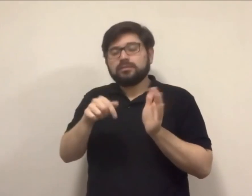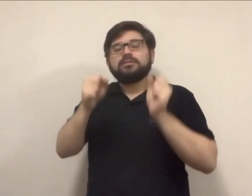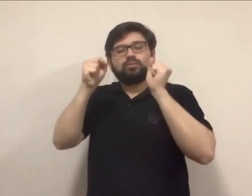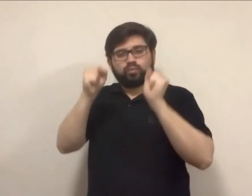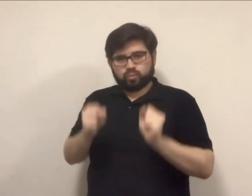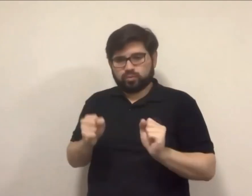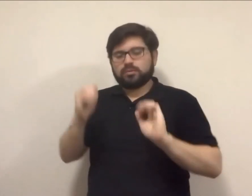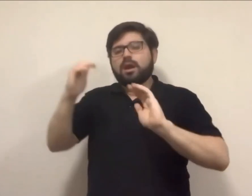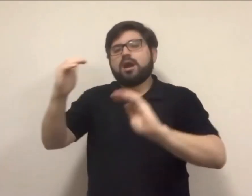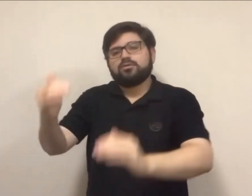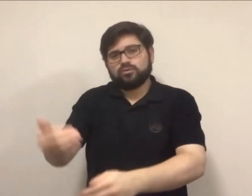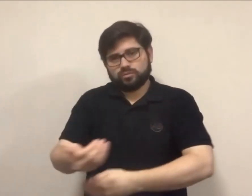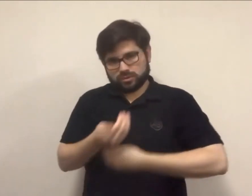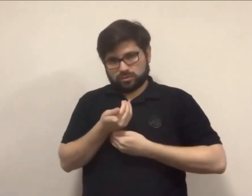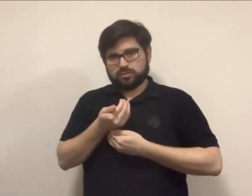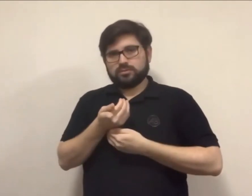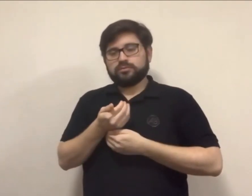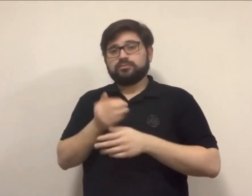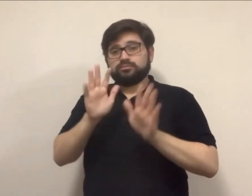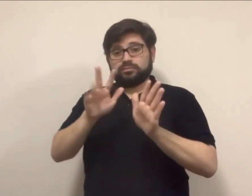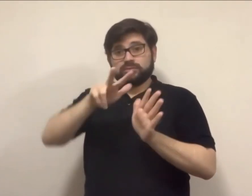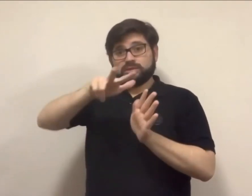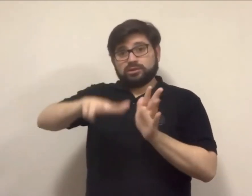hasta los 18 años,